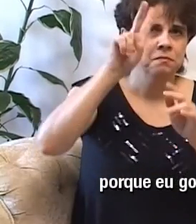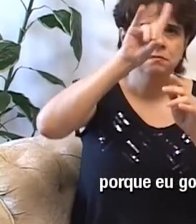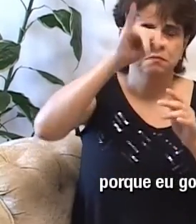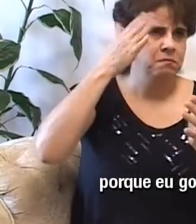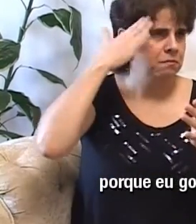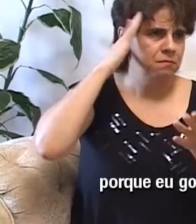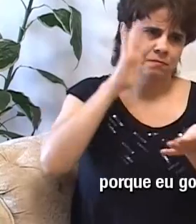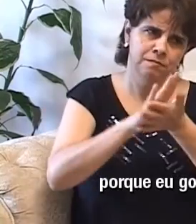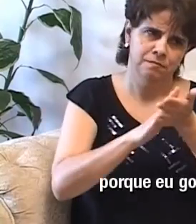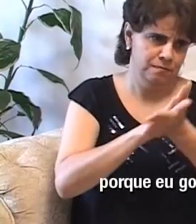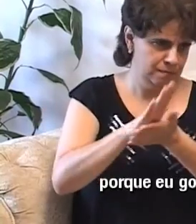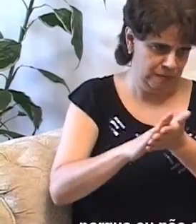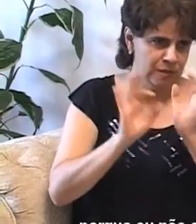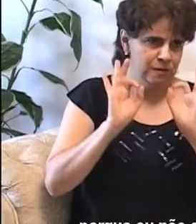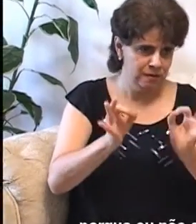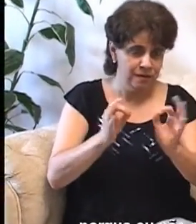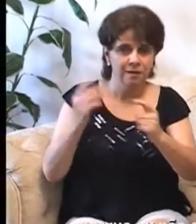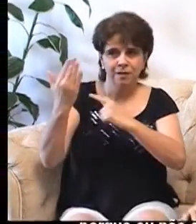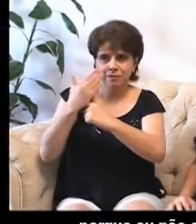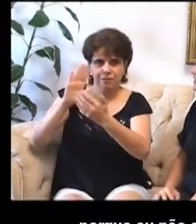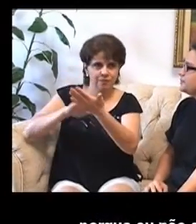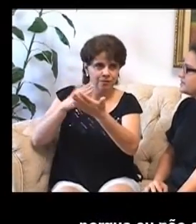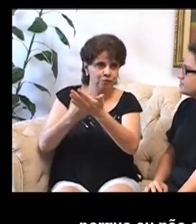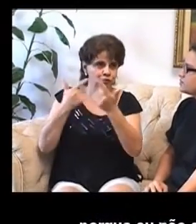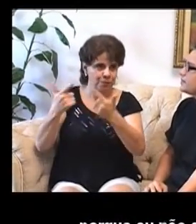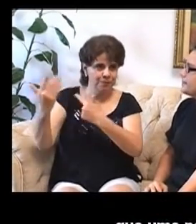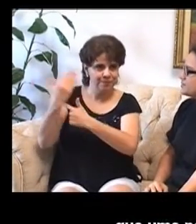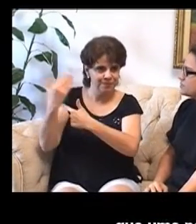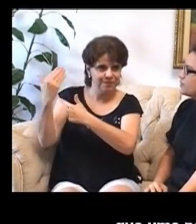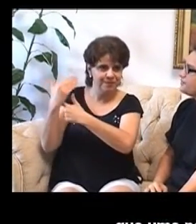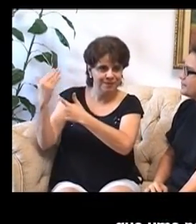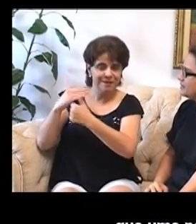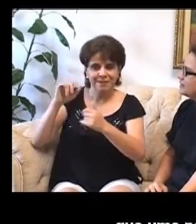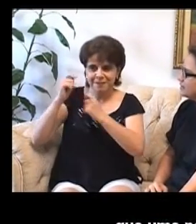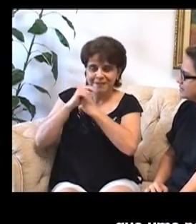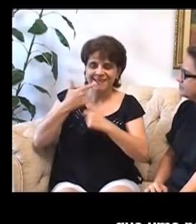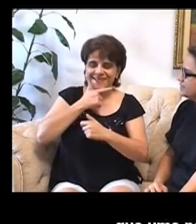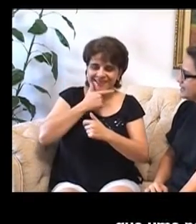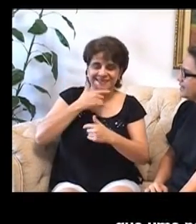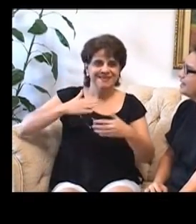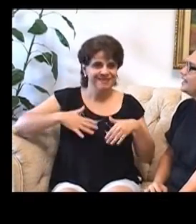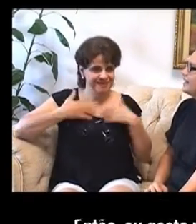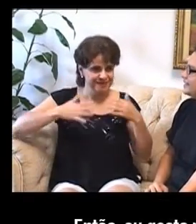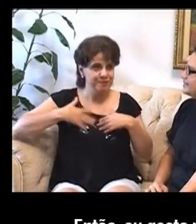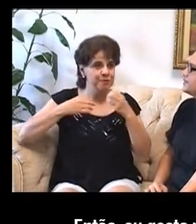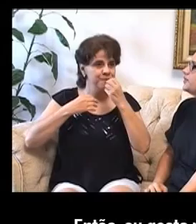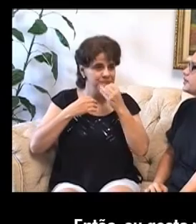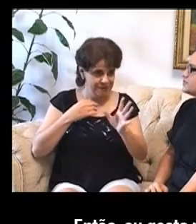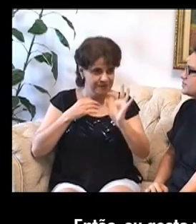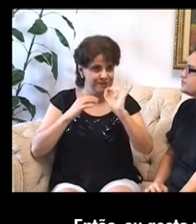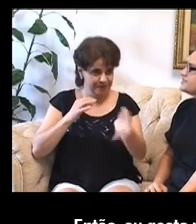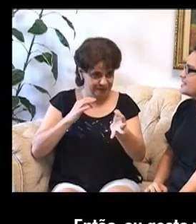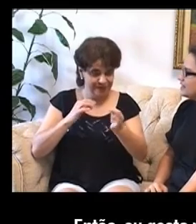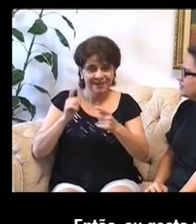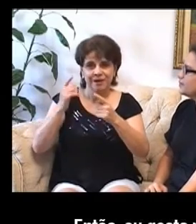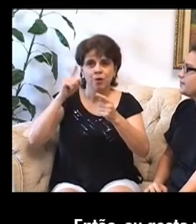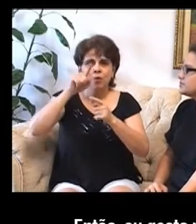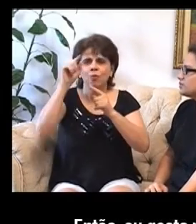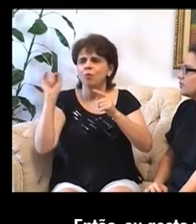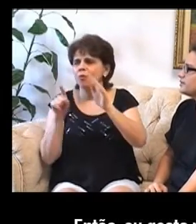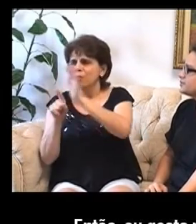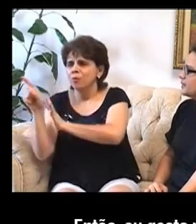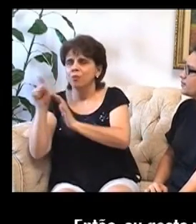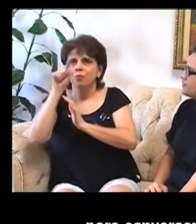Porque eu gosto muito de caminhar, porque eu não enxergo nada, eu preciso que uma pessoa vá me guiando, né? Então, eu gosto muito de sair